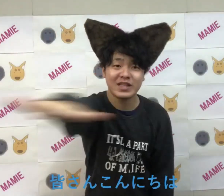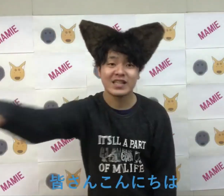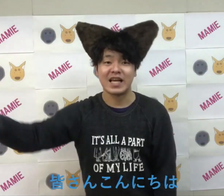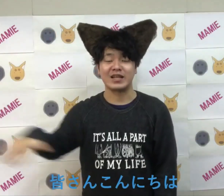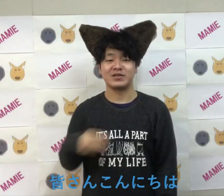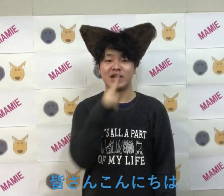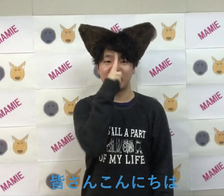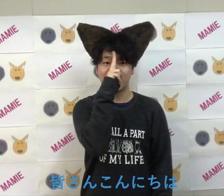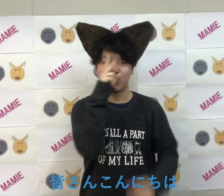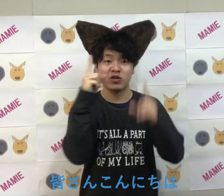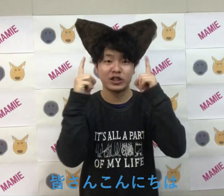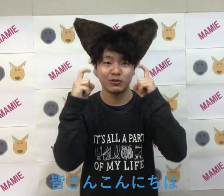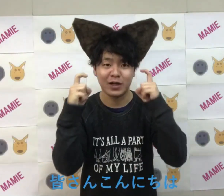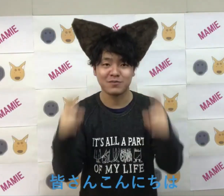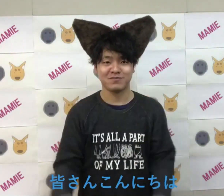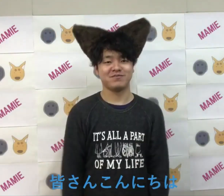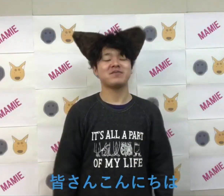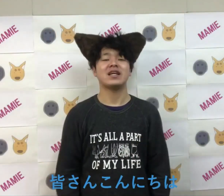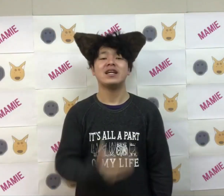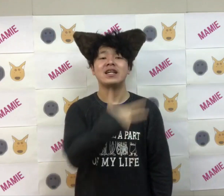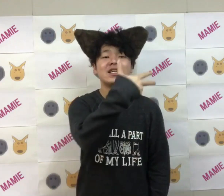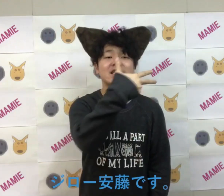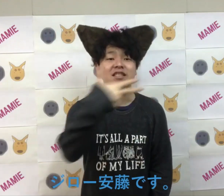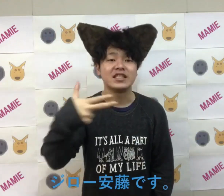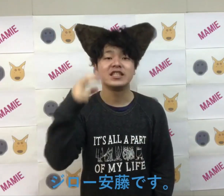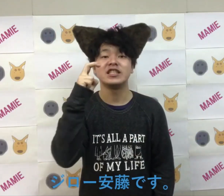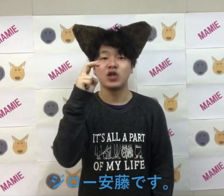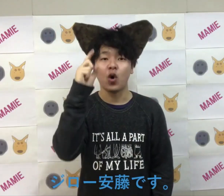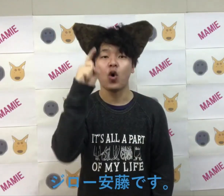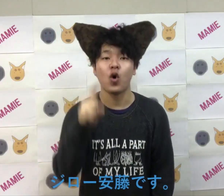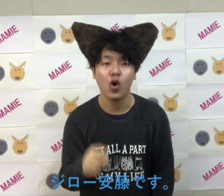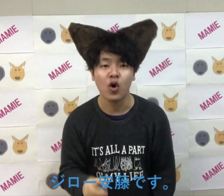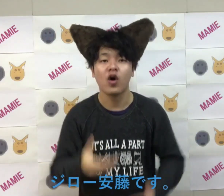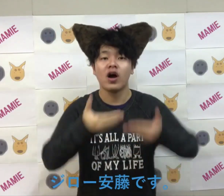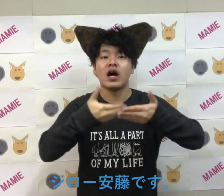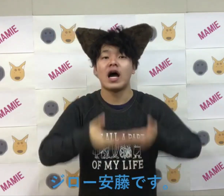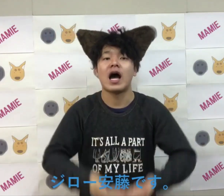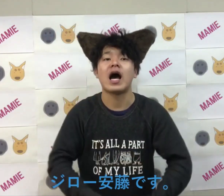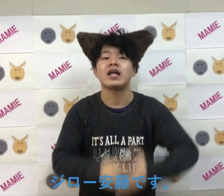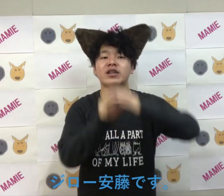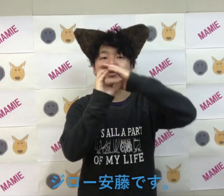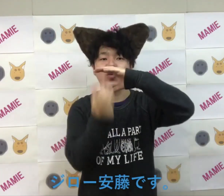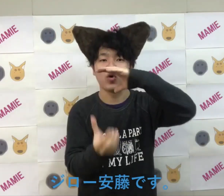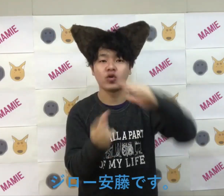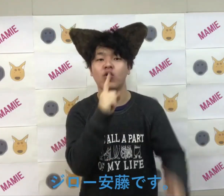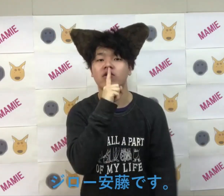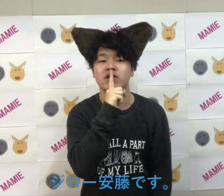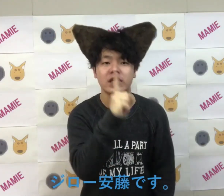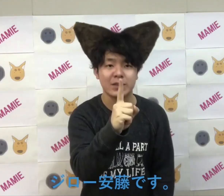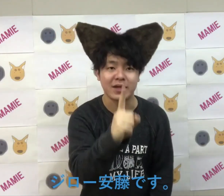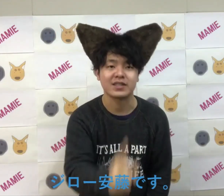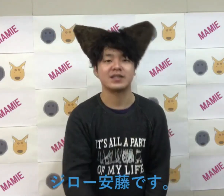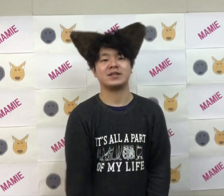みなさんこんにちは、ジロー安藤と言います。